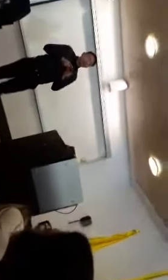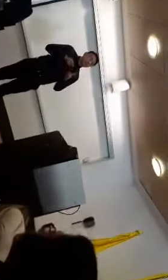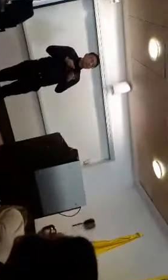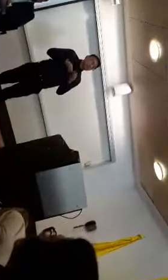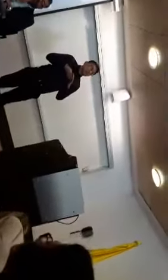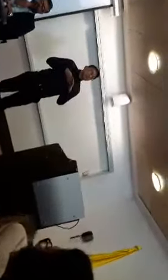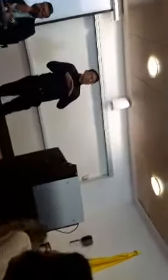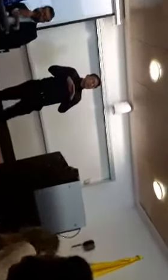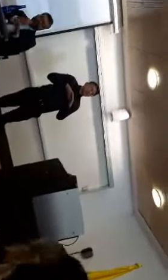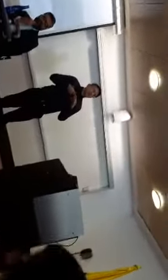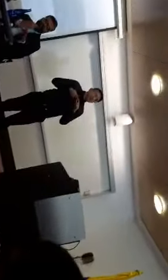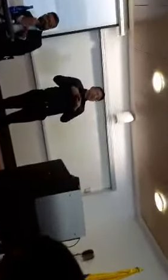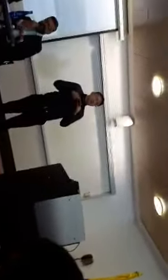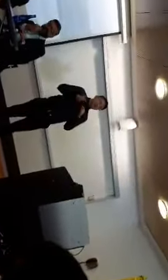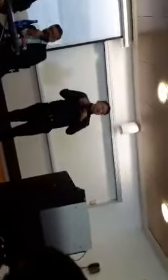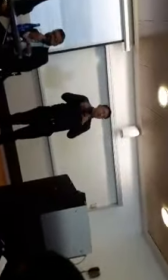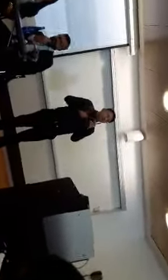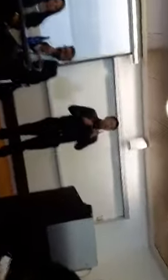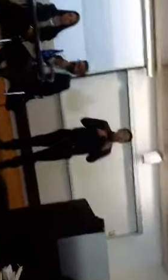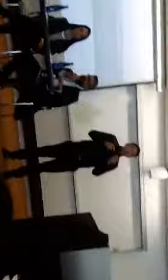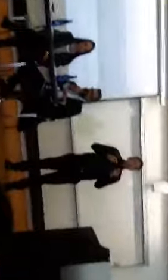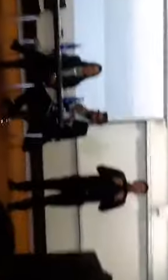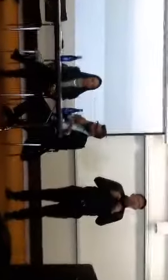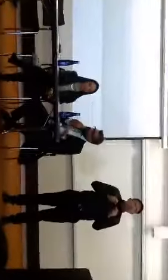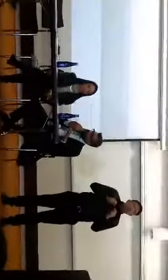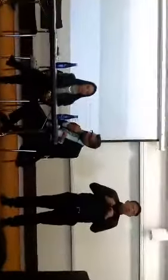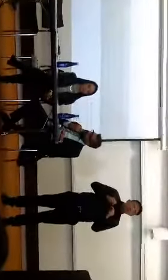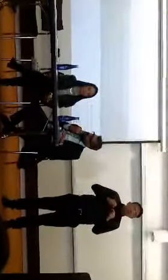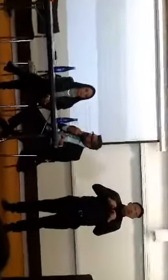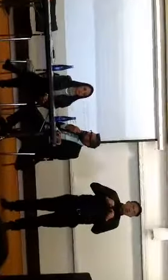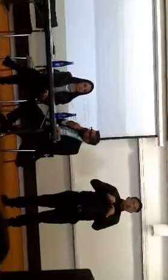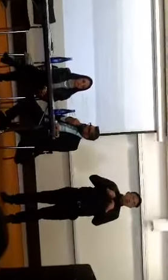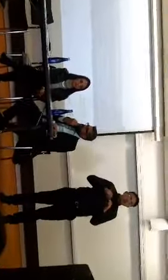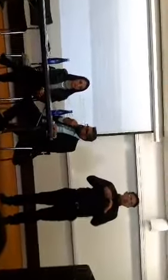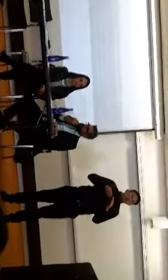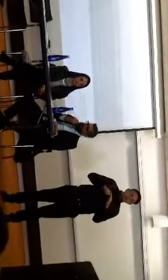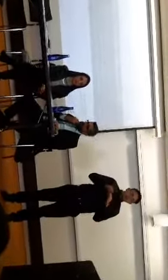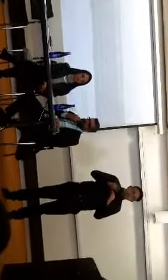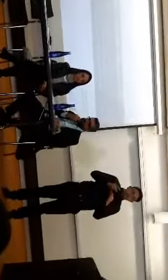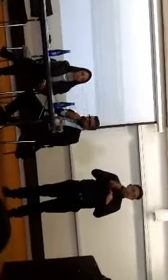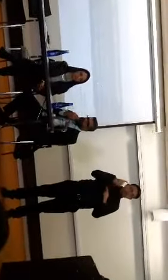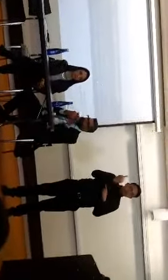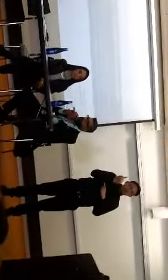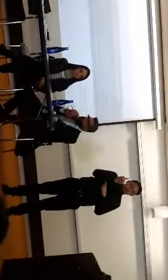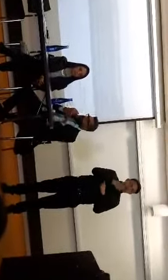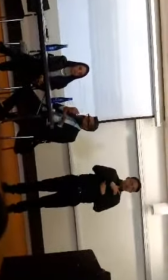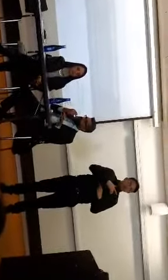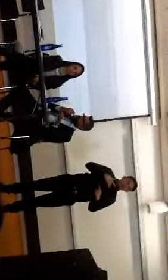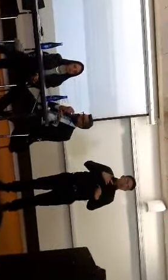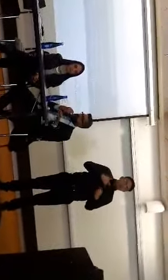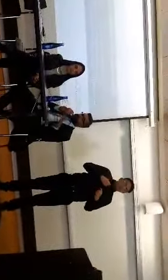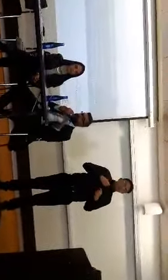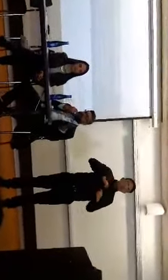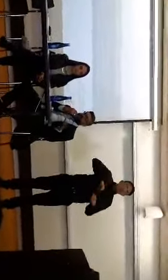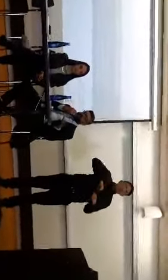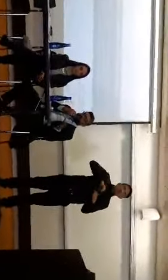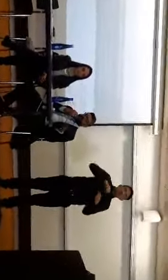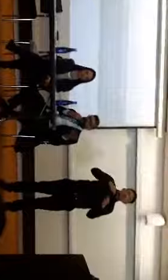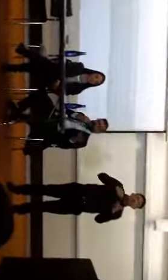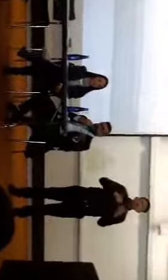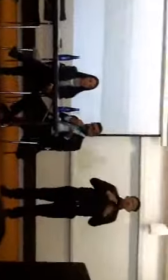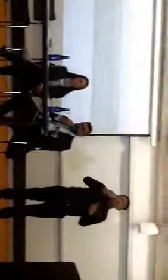incluye las obligaciones correlativas para los integrantes del Sistema General de Seguridad Social y Salud para la garantía de estos derechos.